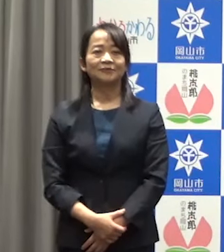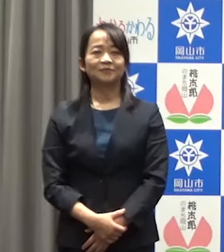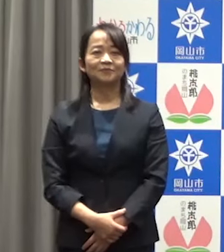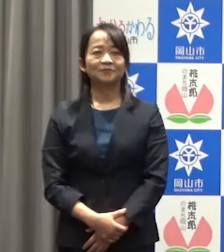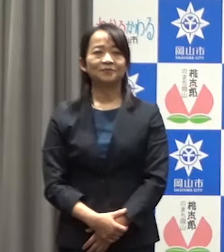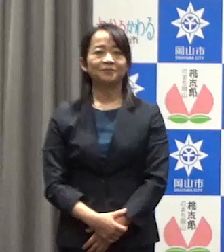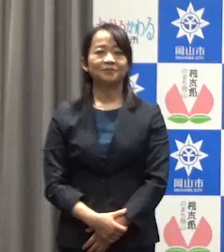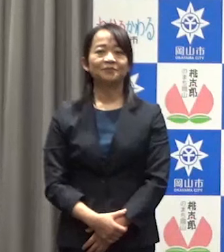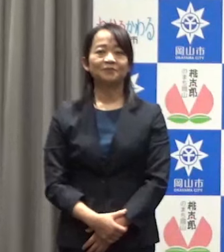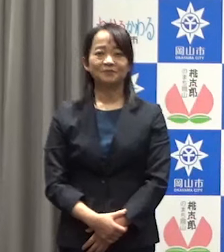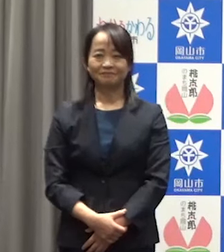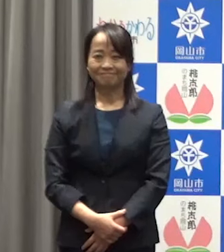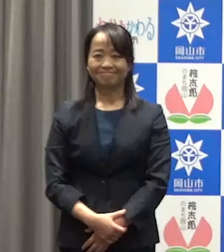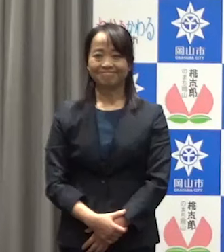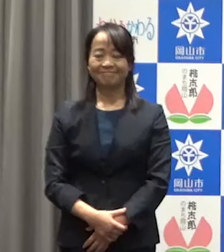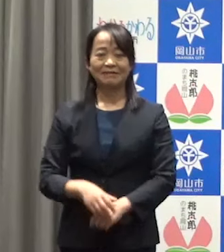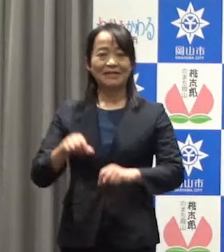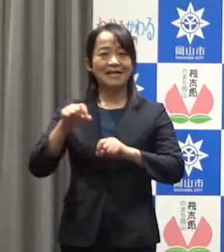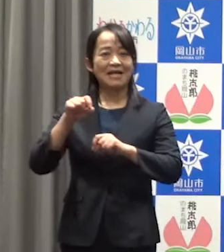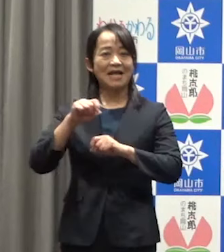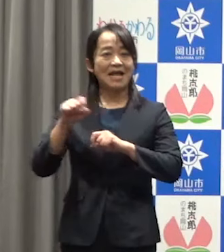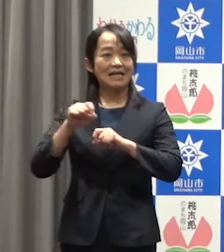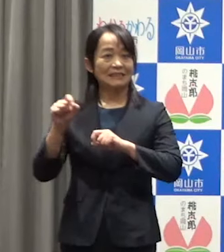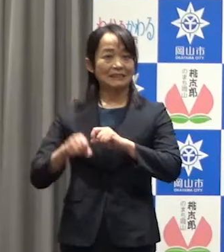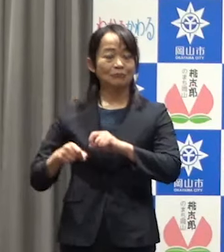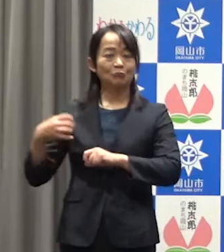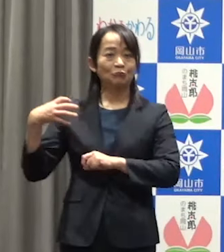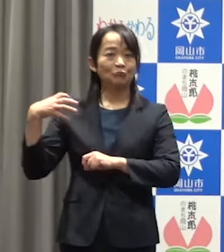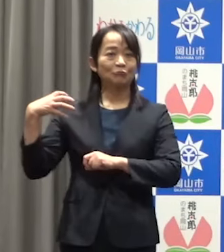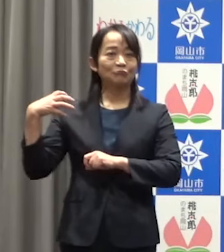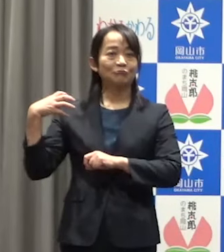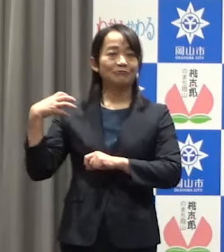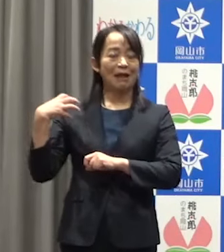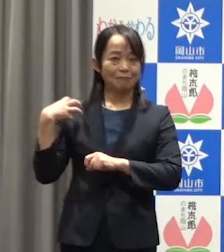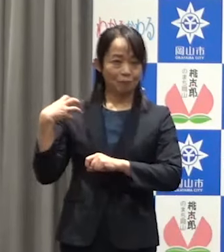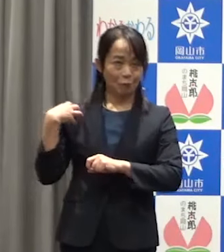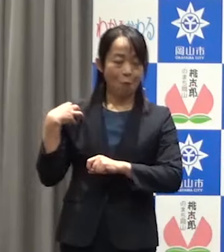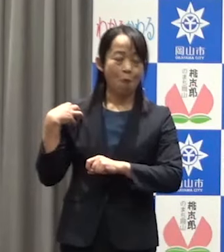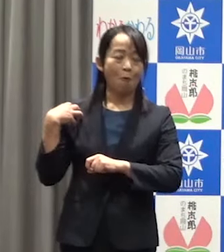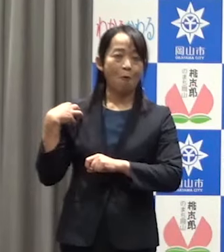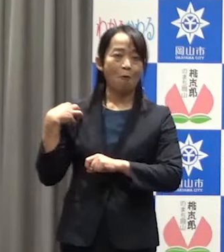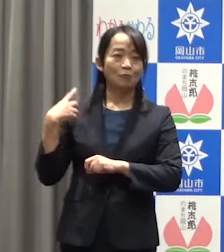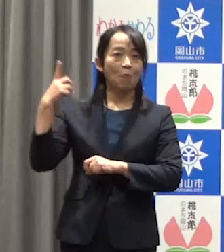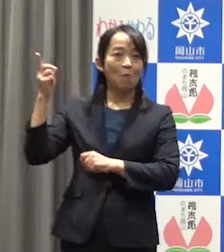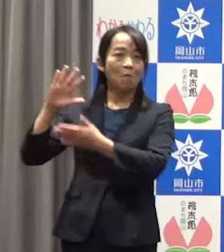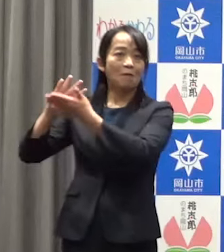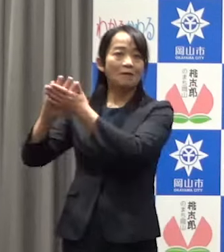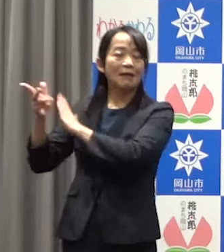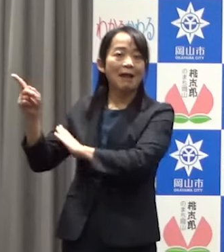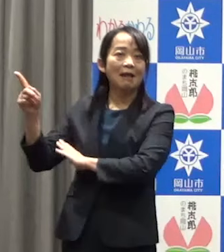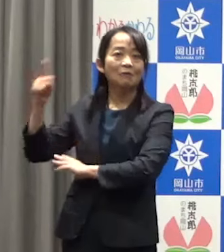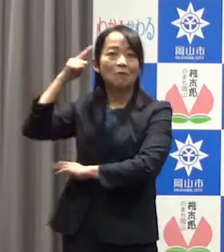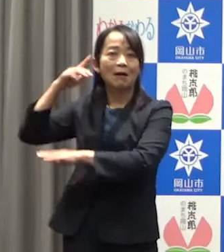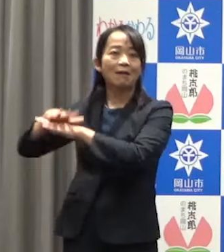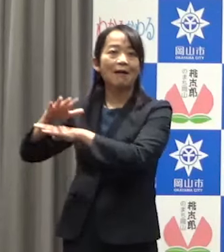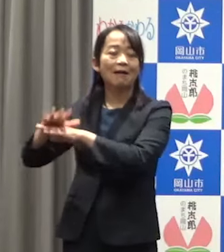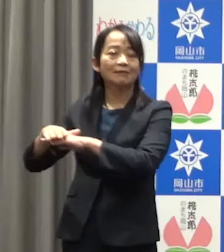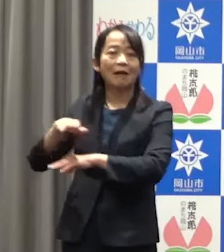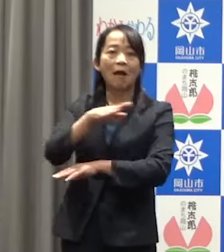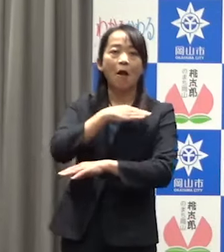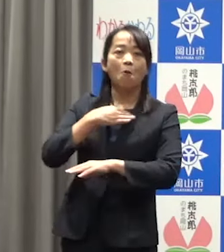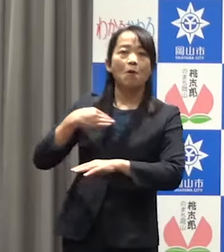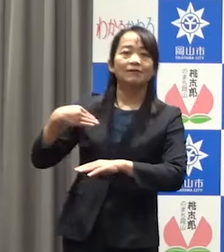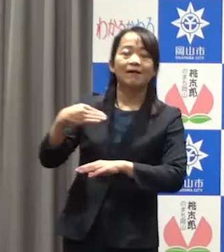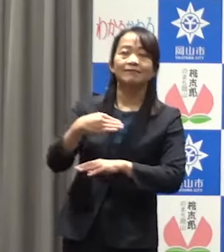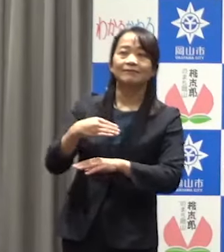まあ、事務方のというか県庁としての意思、それから我々へどう伝わって